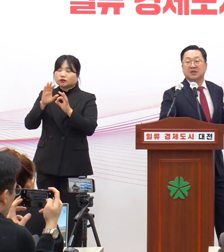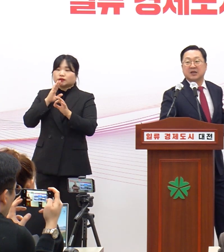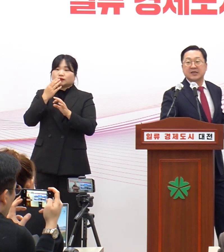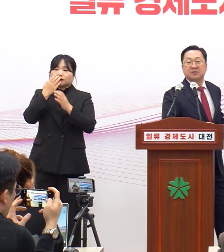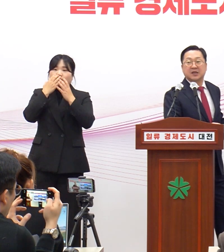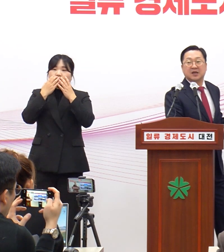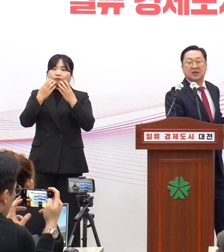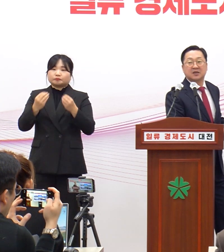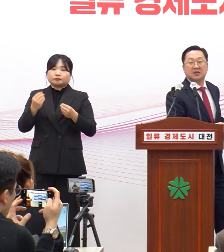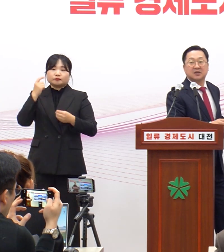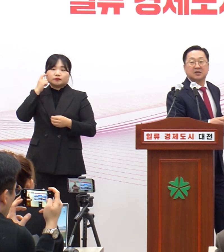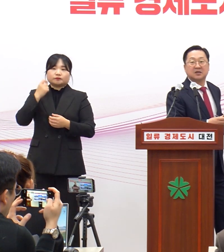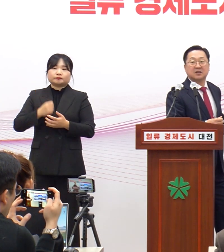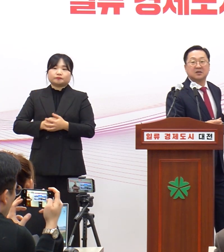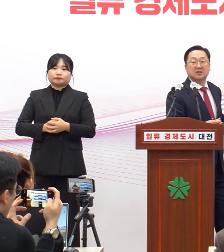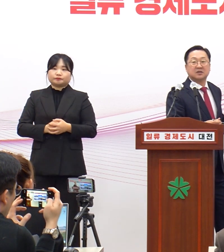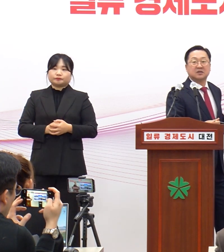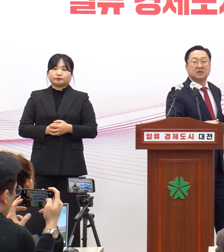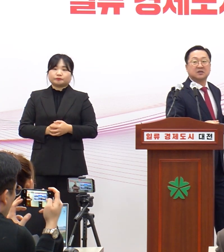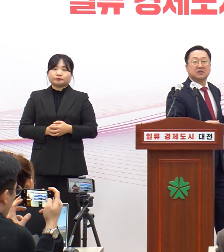한심하다고 생각해요. 한심하다.